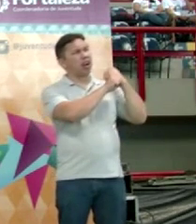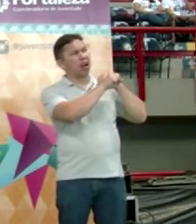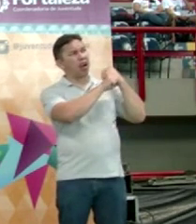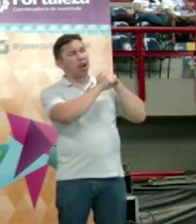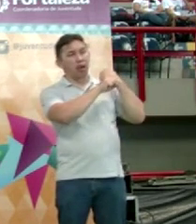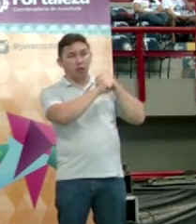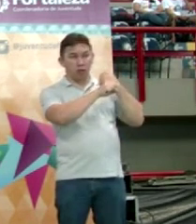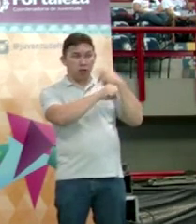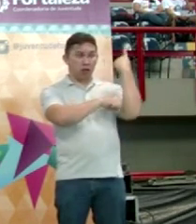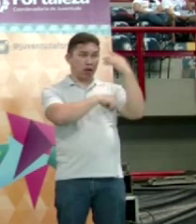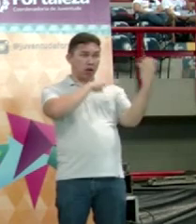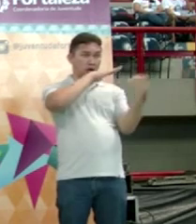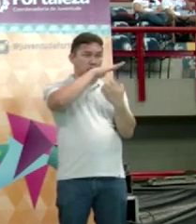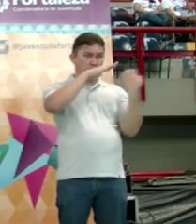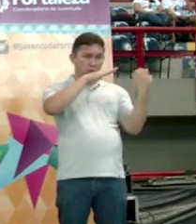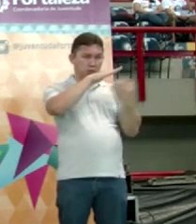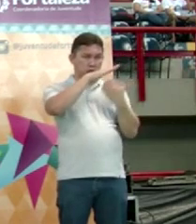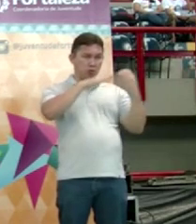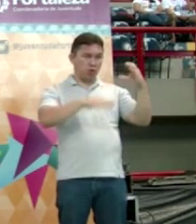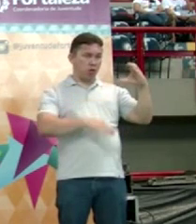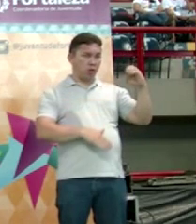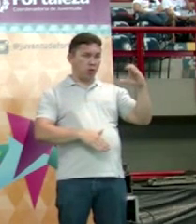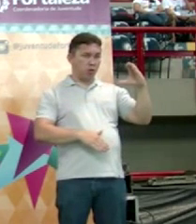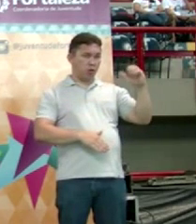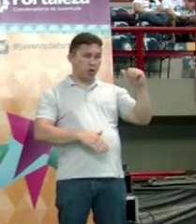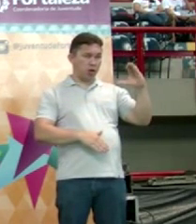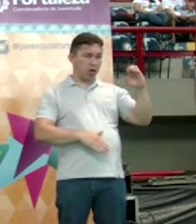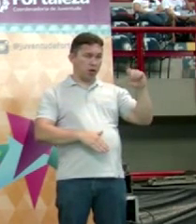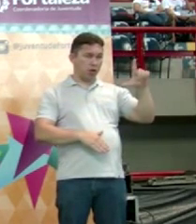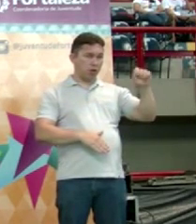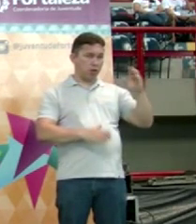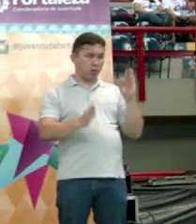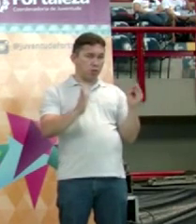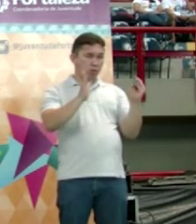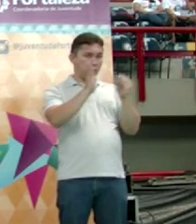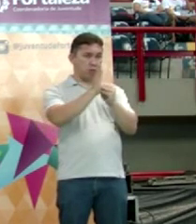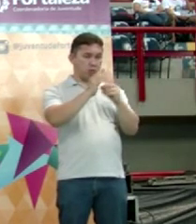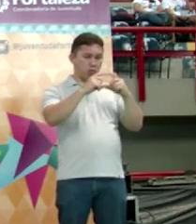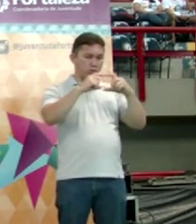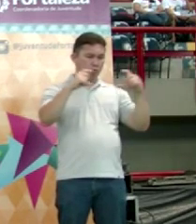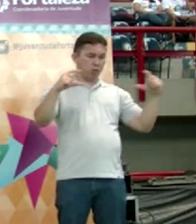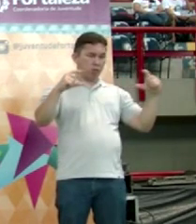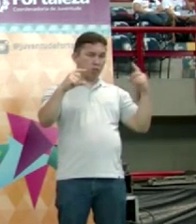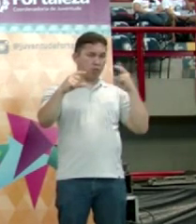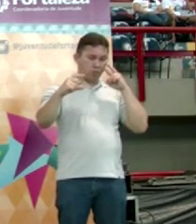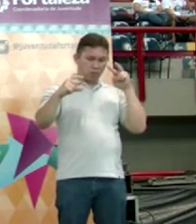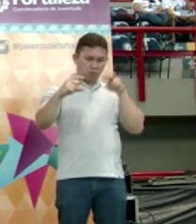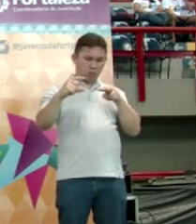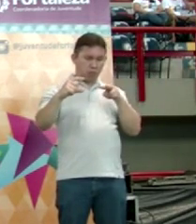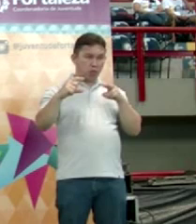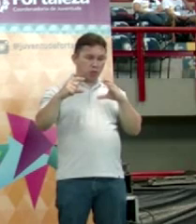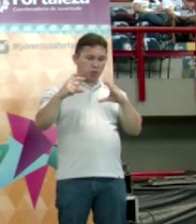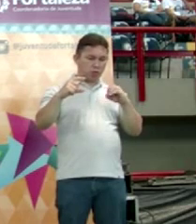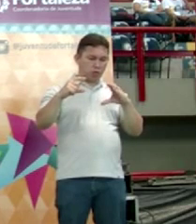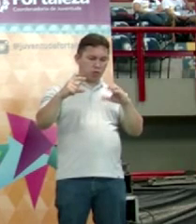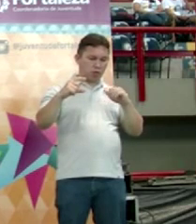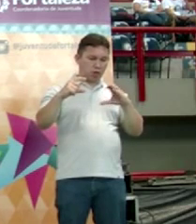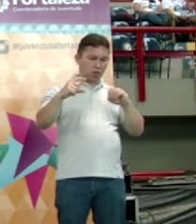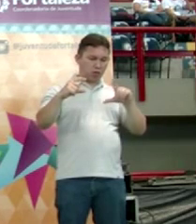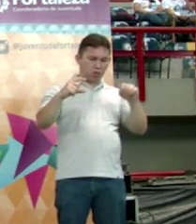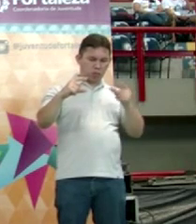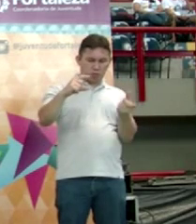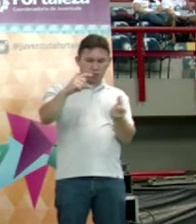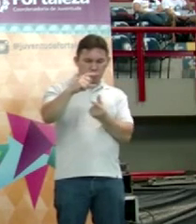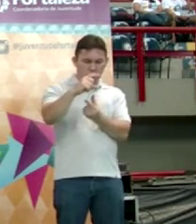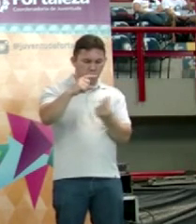anos, a Coca-Cola foi obrigada aqui no Brasil a colocar no rótulo dela, abaixo do nome Coca-Cola, a seguinte